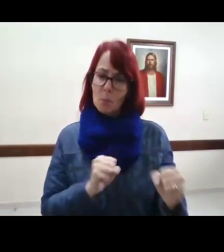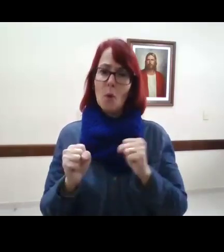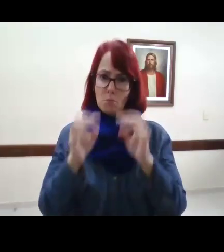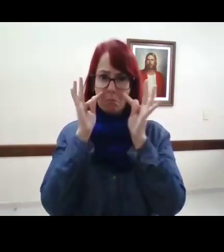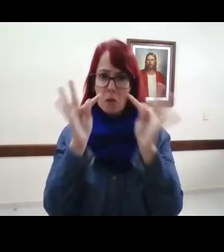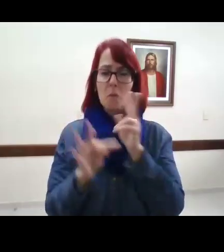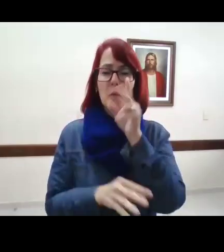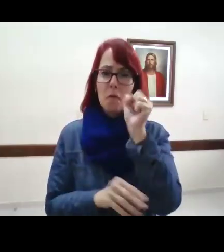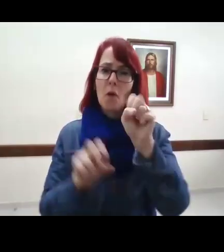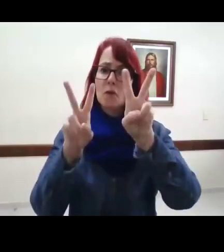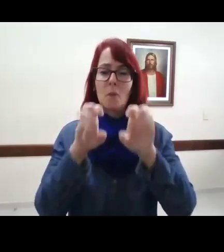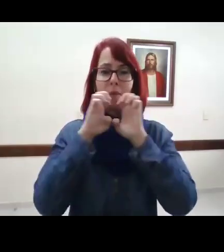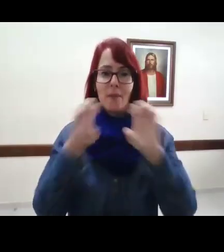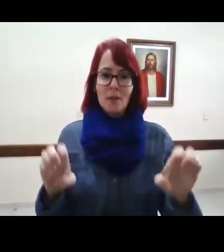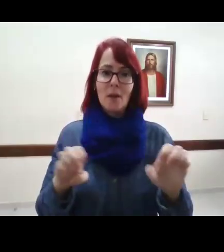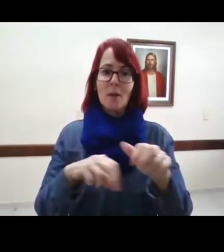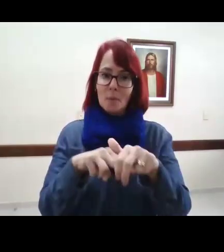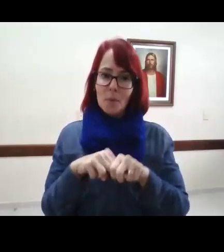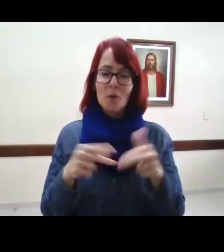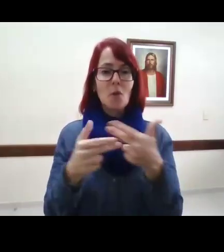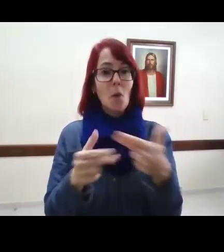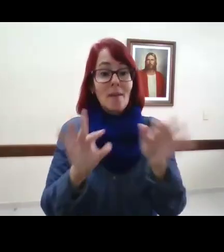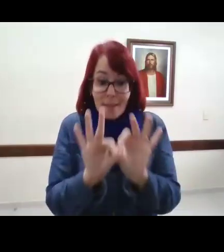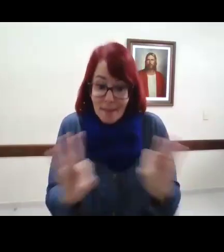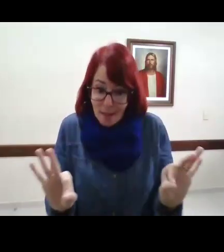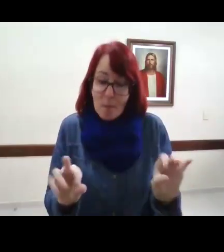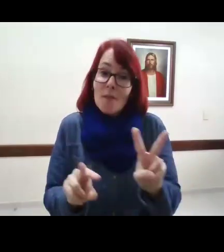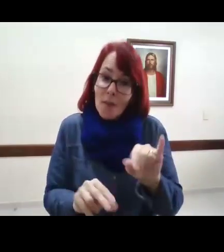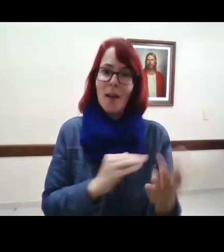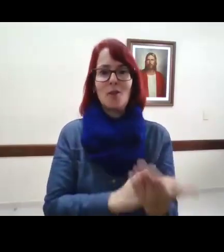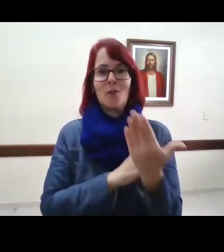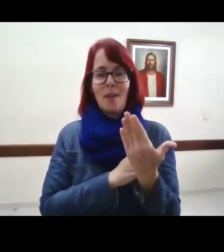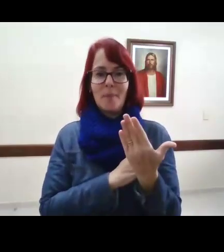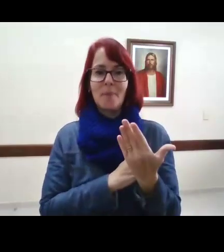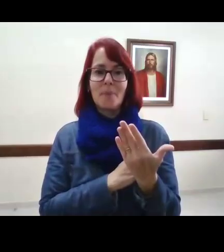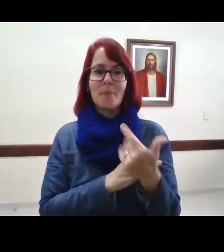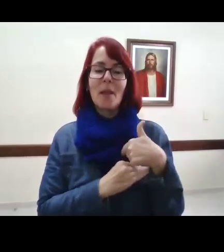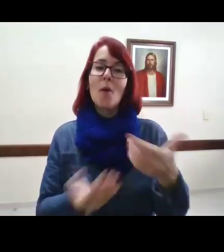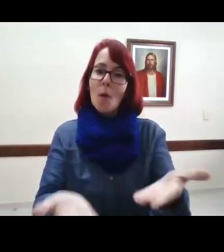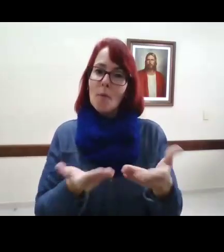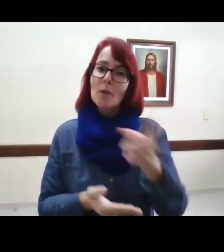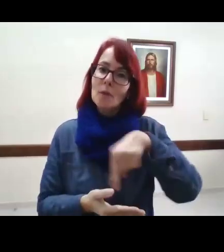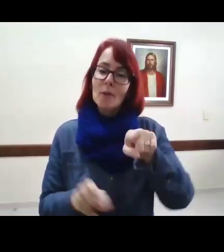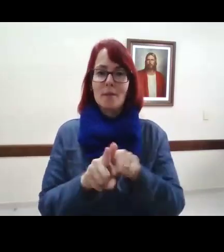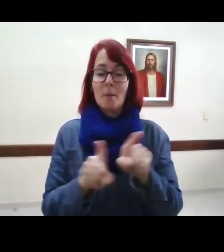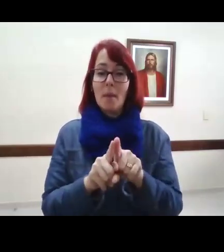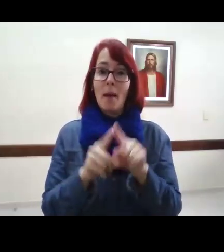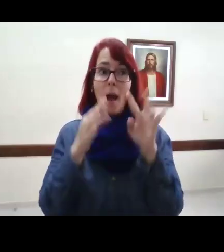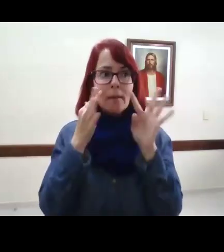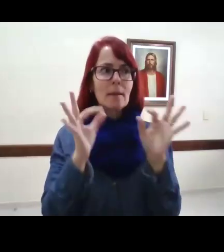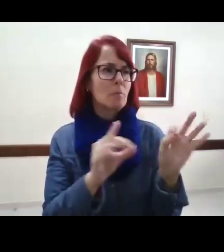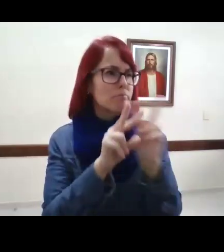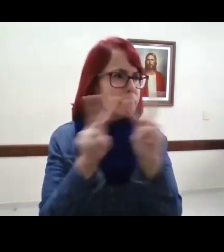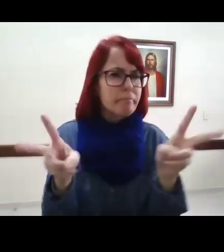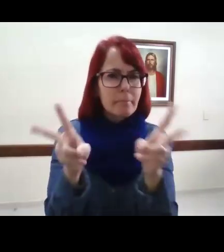forte do Evangelho, né? É para essas coisas pequenas que realmente nos ajudam. E eu convido vocês todos para prestar atenção nessas coisas pequenas da sua